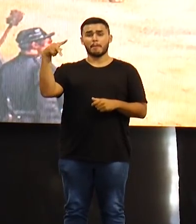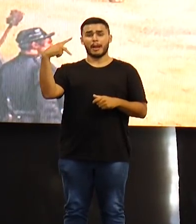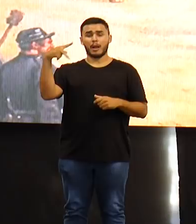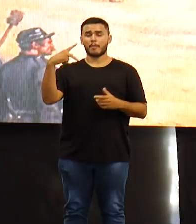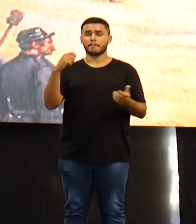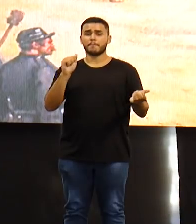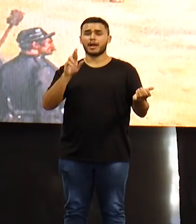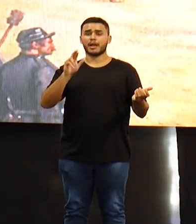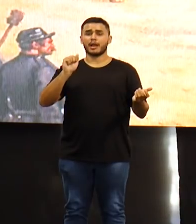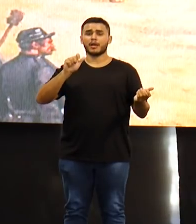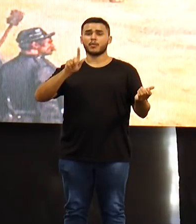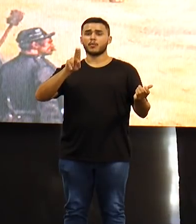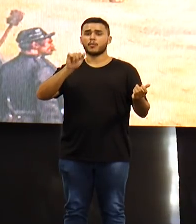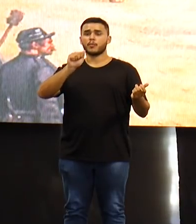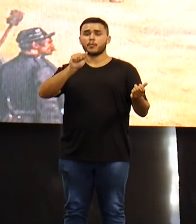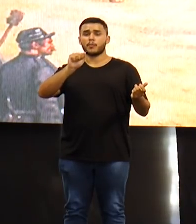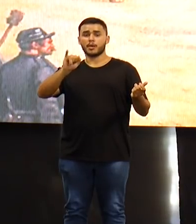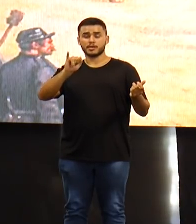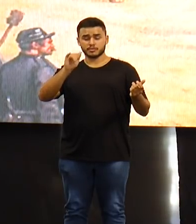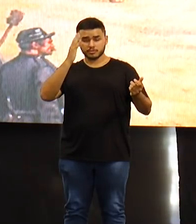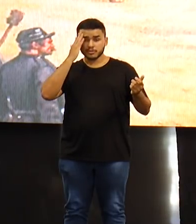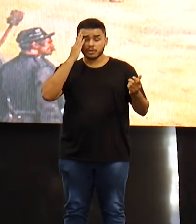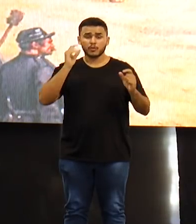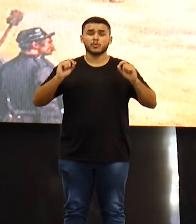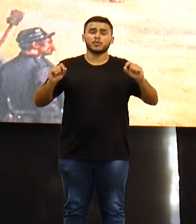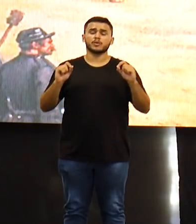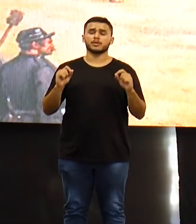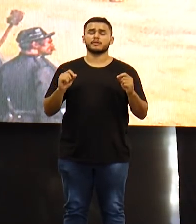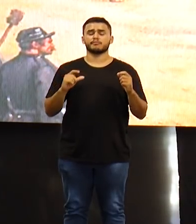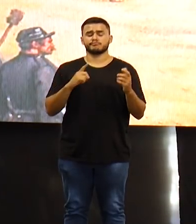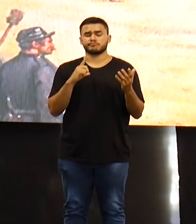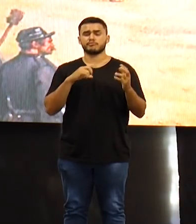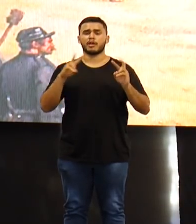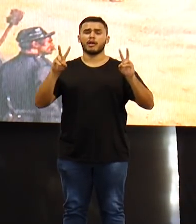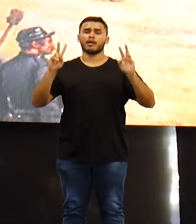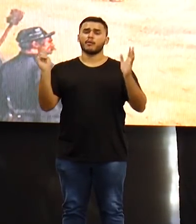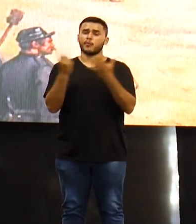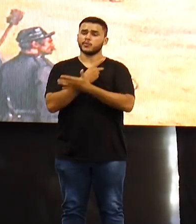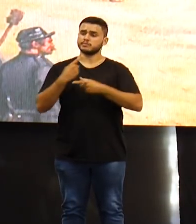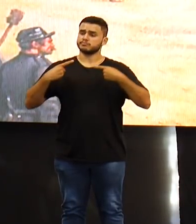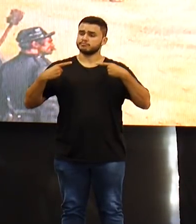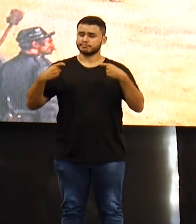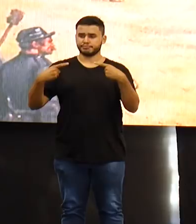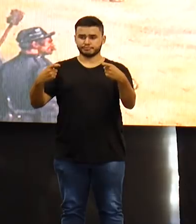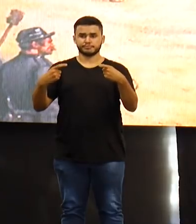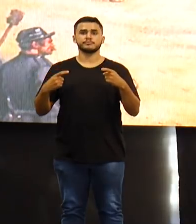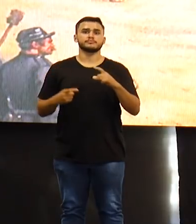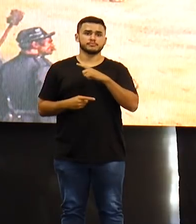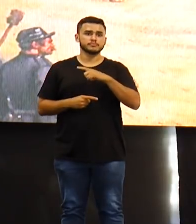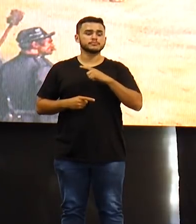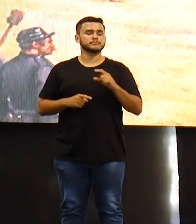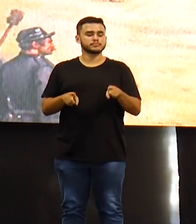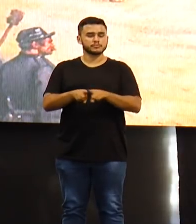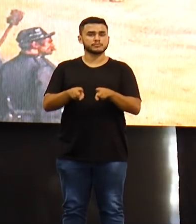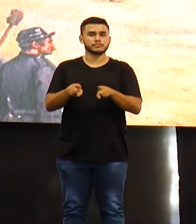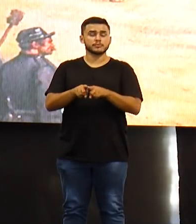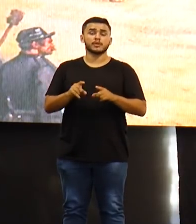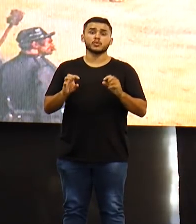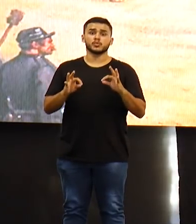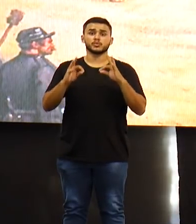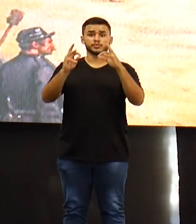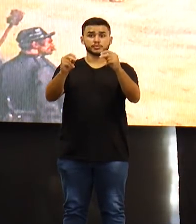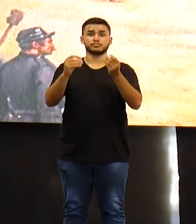1870, findada, certo? A questão sobre a Constituição que